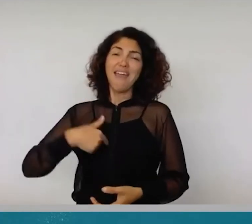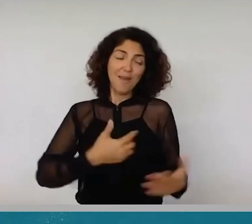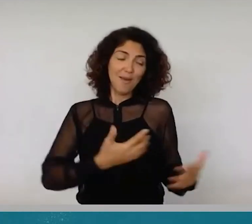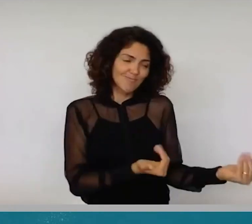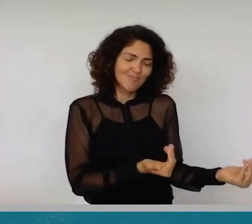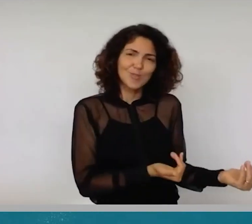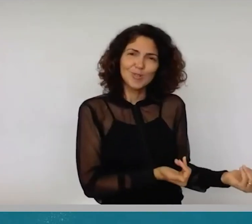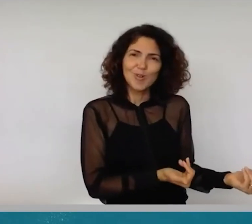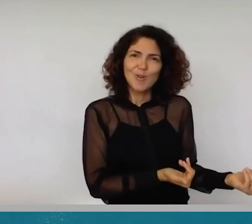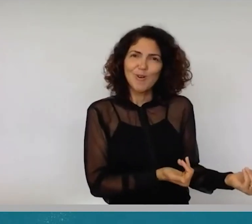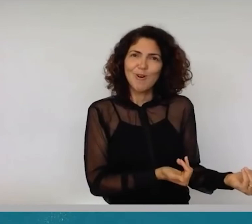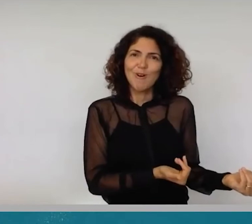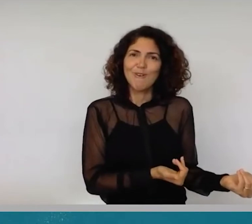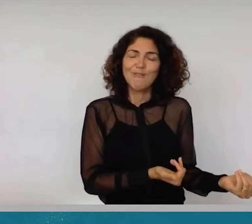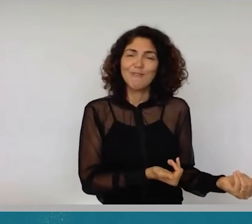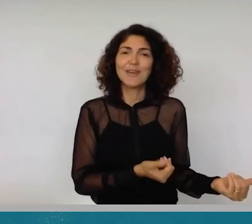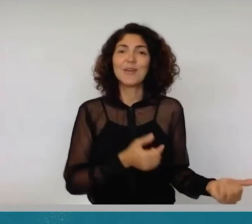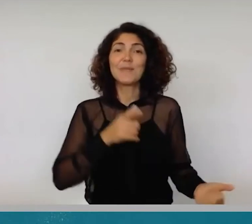né? Estava tudo